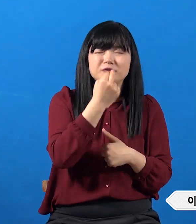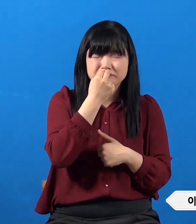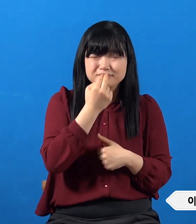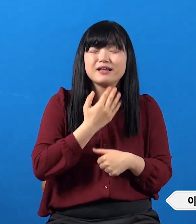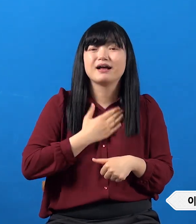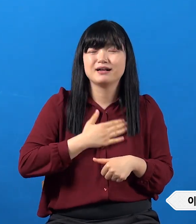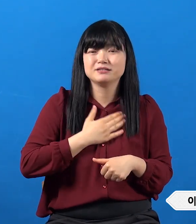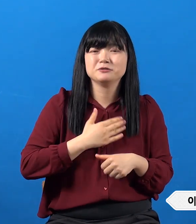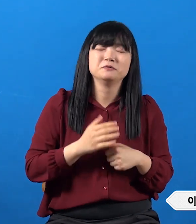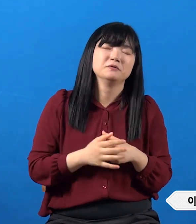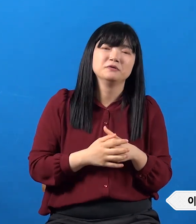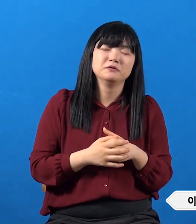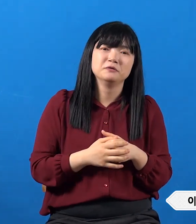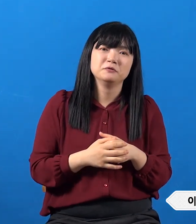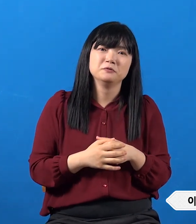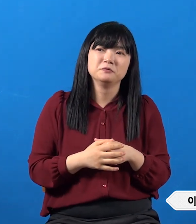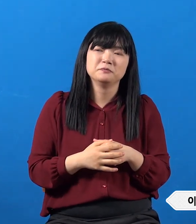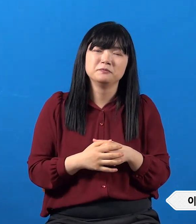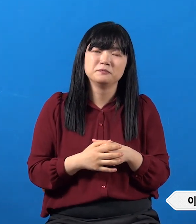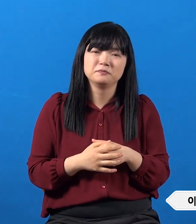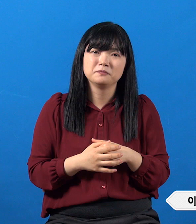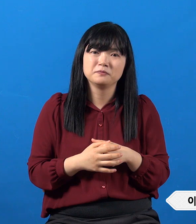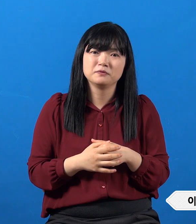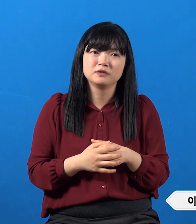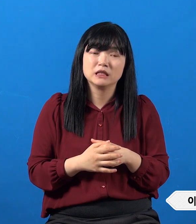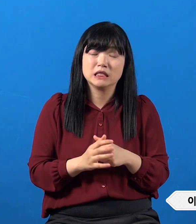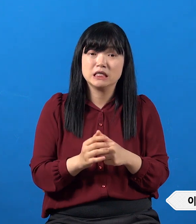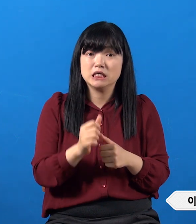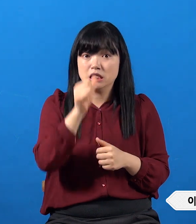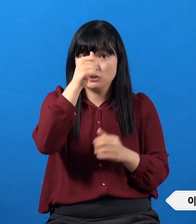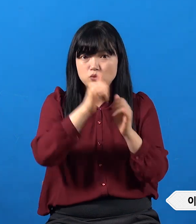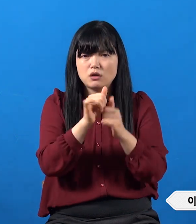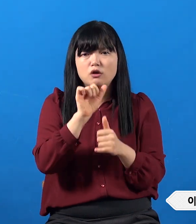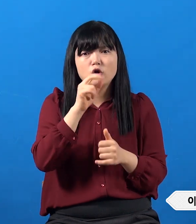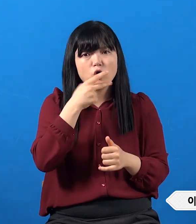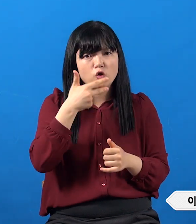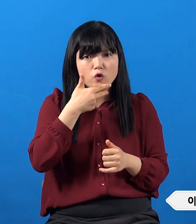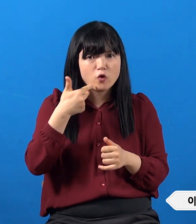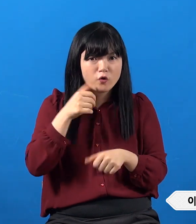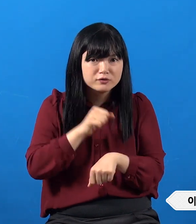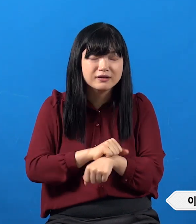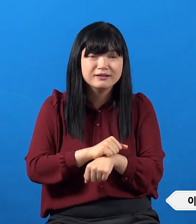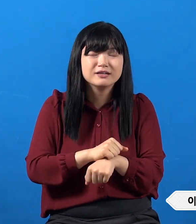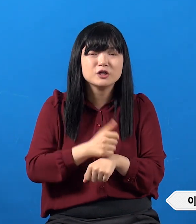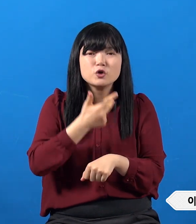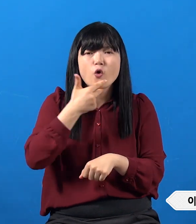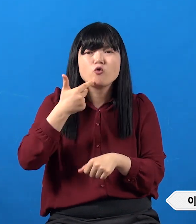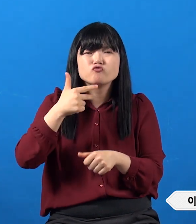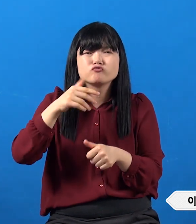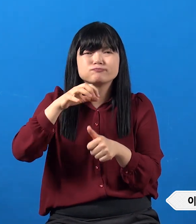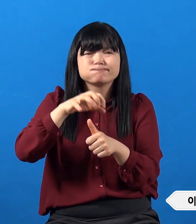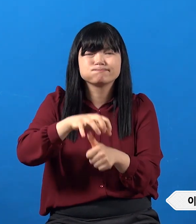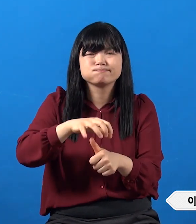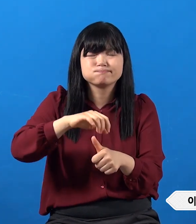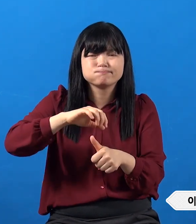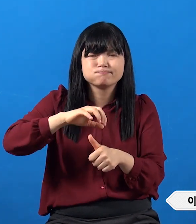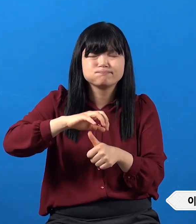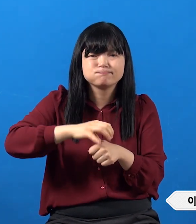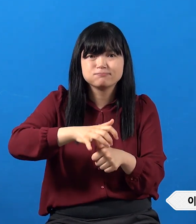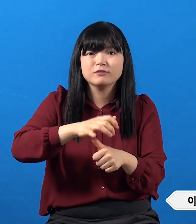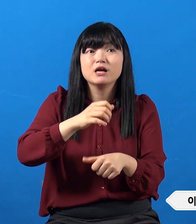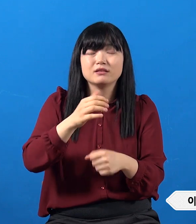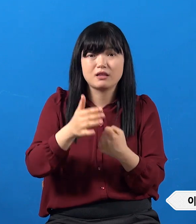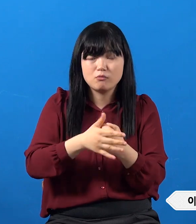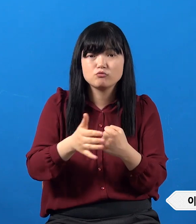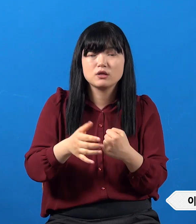아는 노래가 됩니다. 예, 인도 사람들은 영어도 잘하잖아요. 영국의 지배를 받았기 때문에. 그때